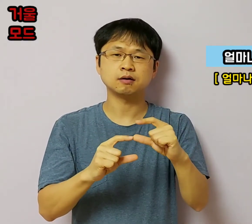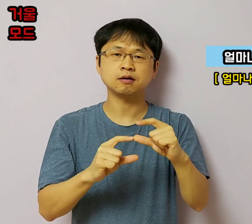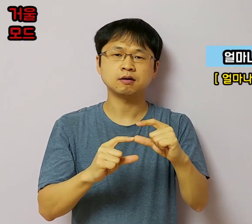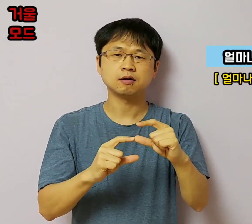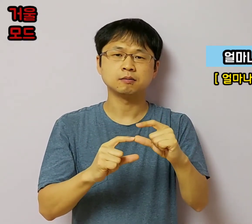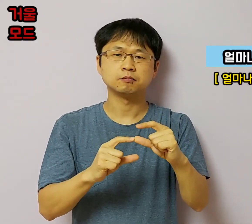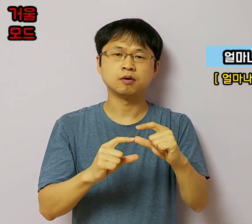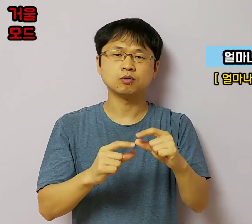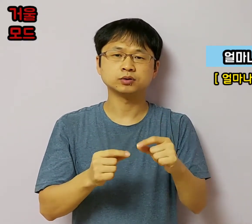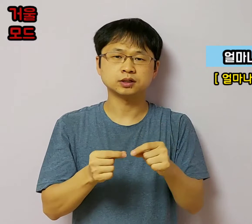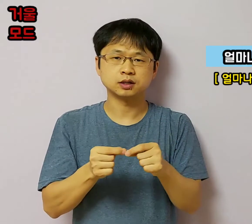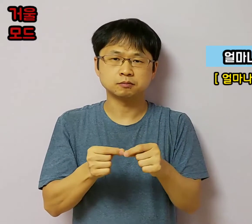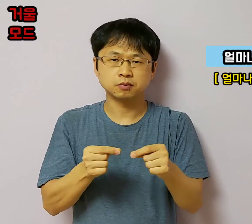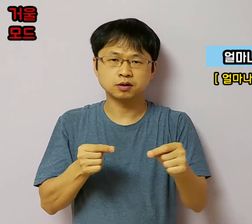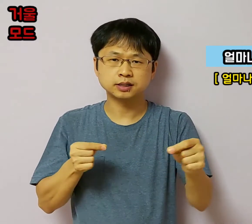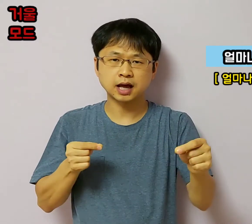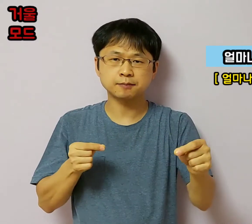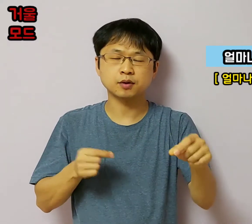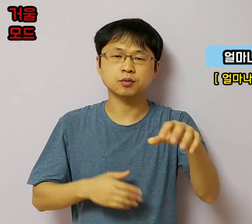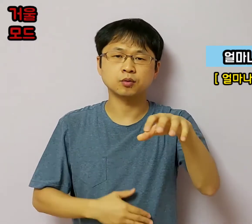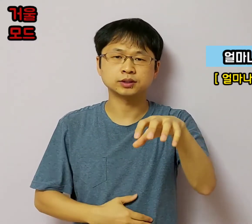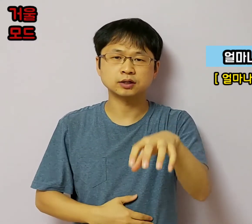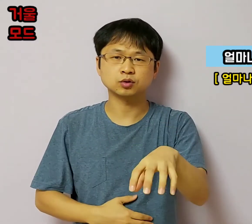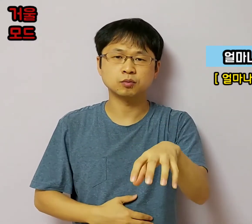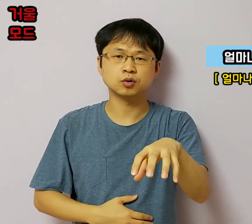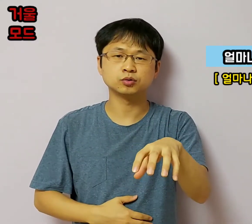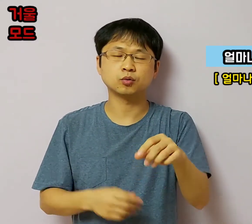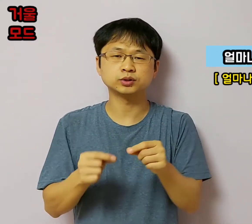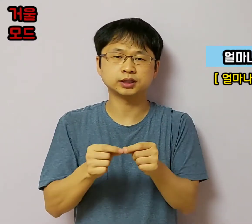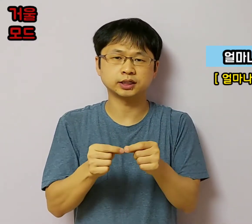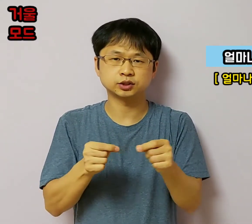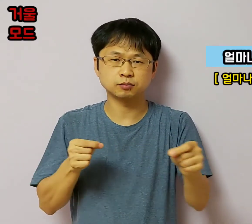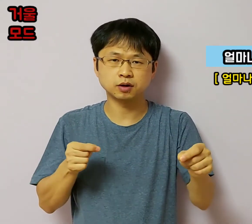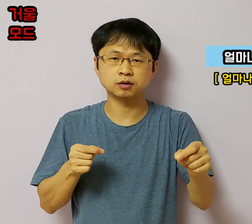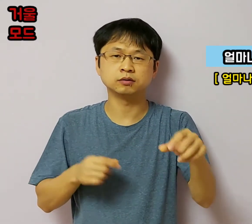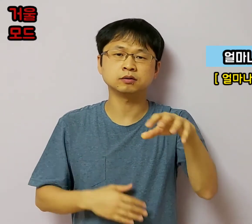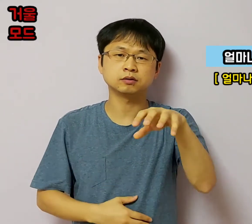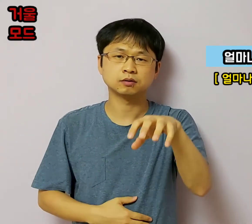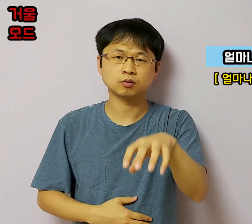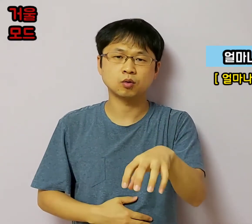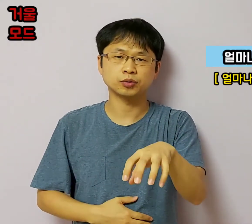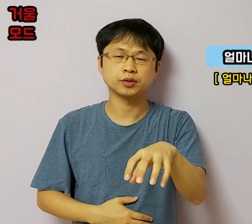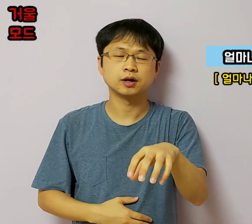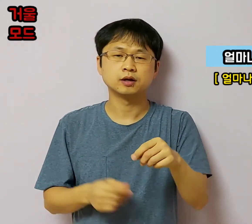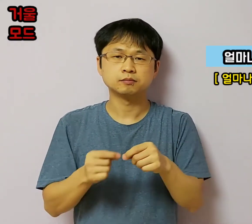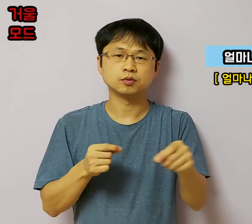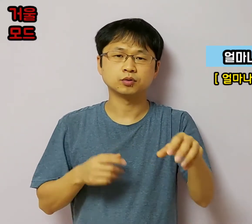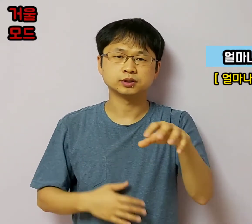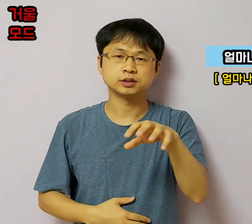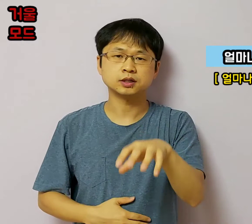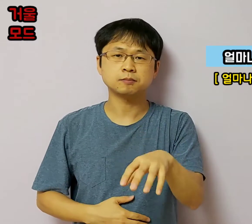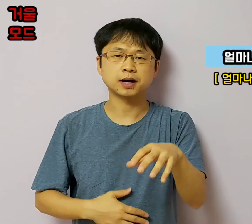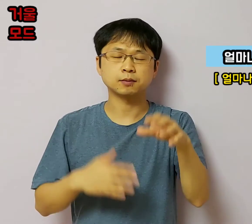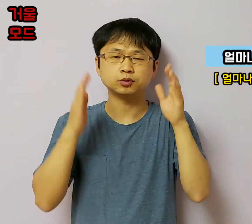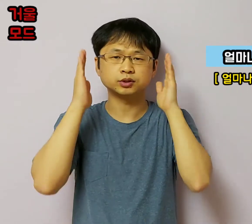더 먼 곳을, 멀다 배웠고 장소, 먼 곳이 되겠죠. 먼 곳, 먼 곳을 바라볼 수